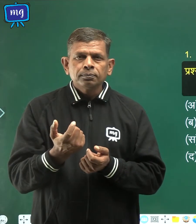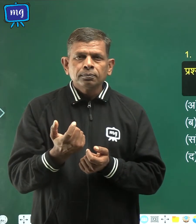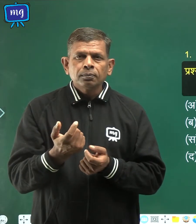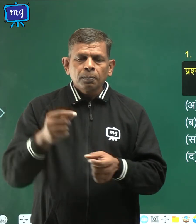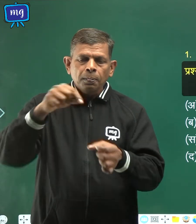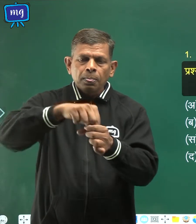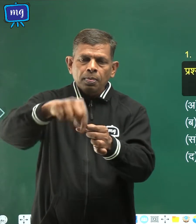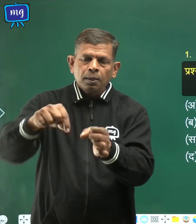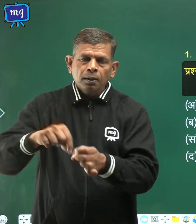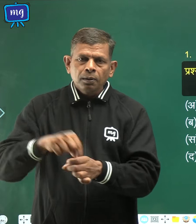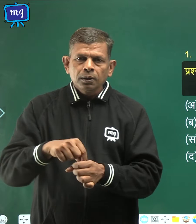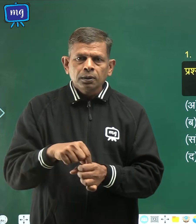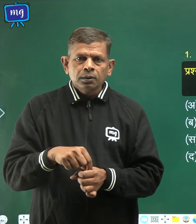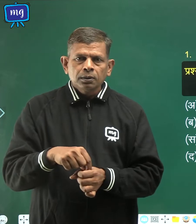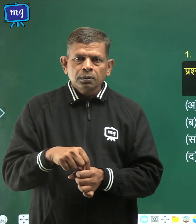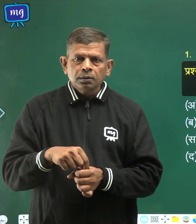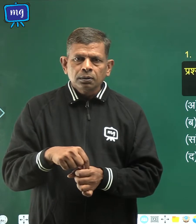लगाई जाने वाली